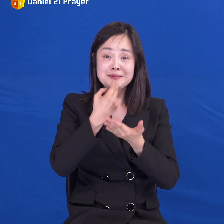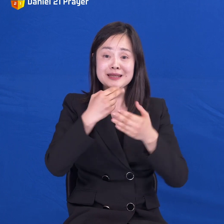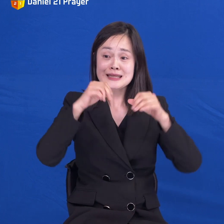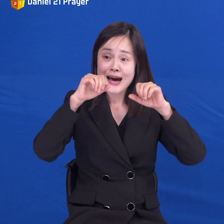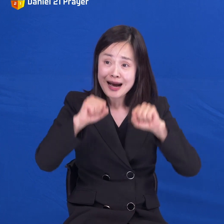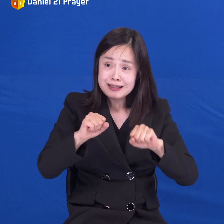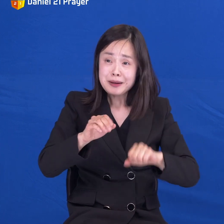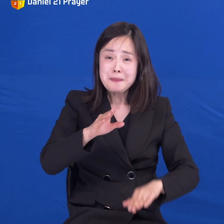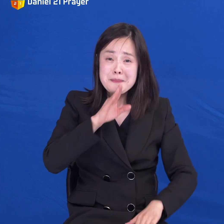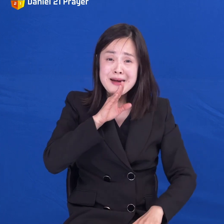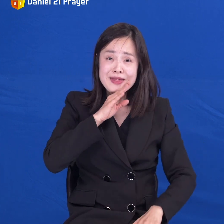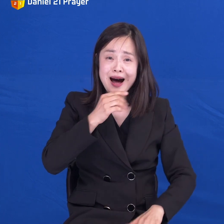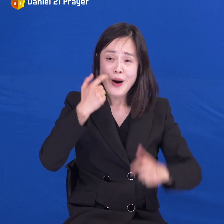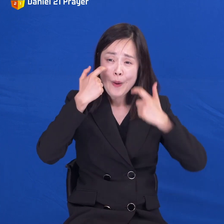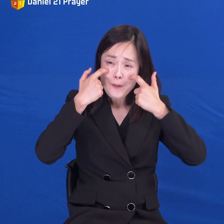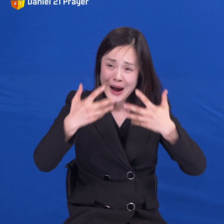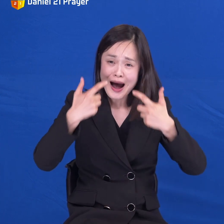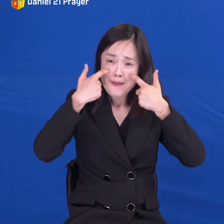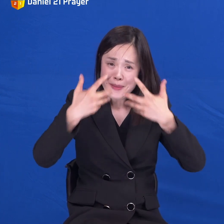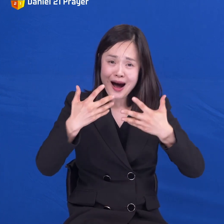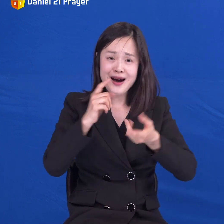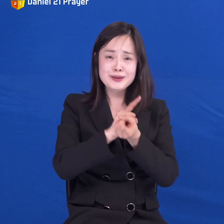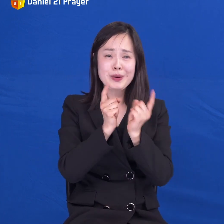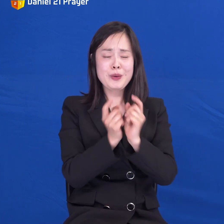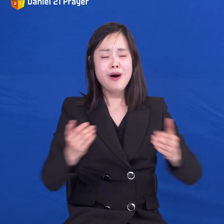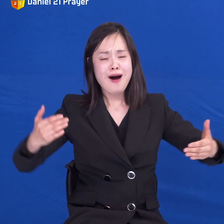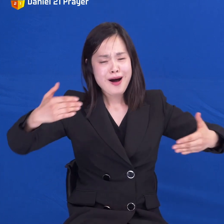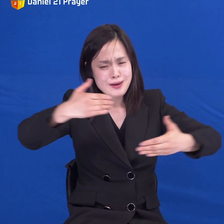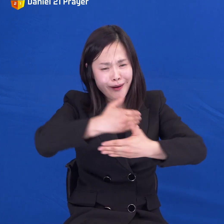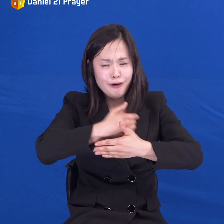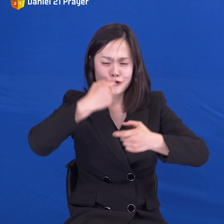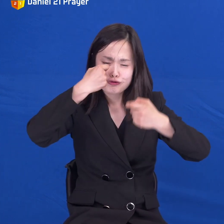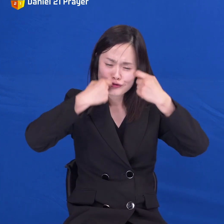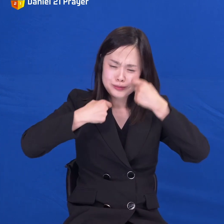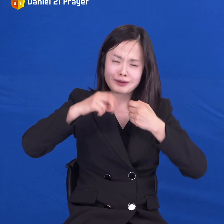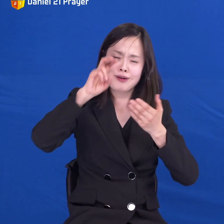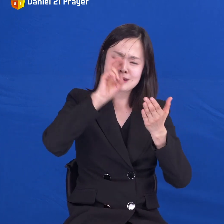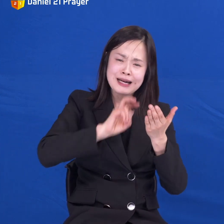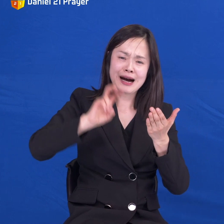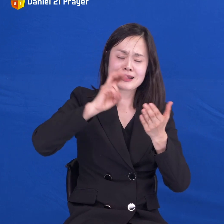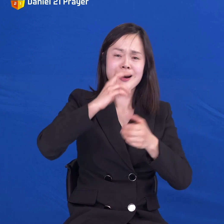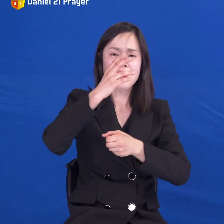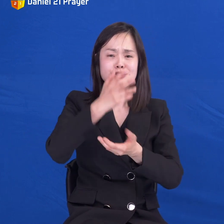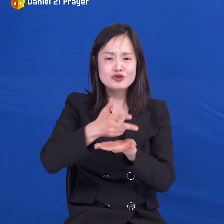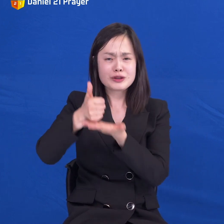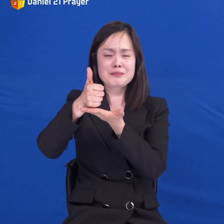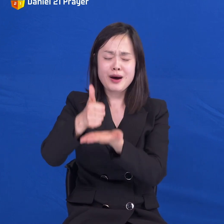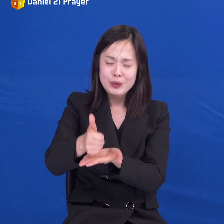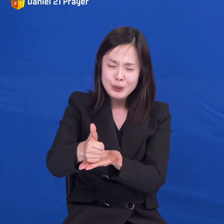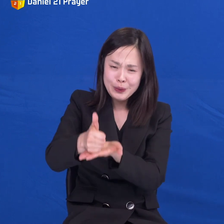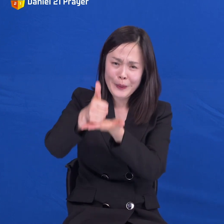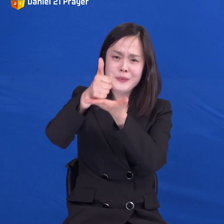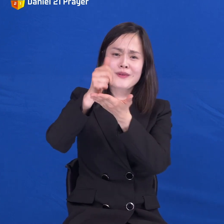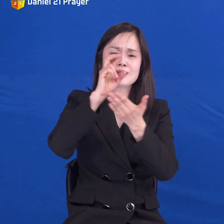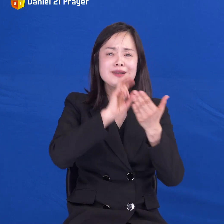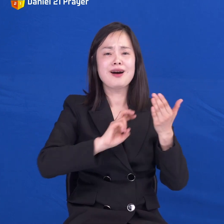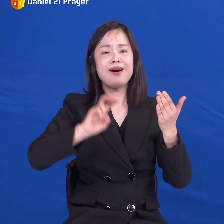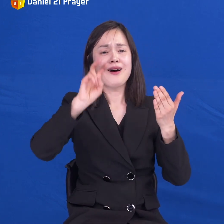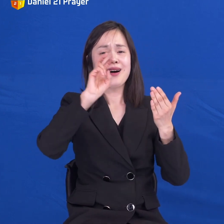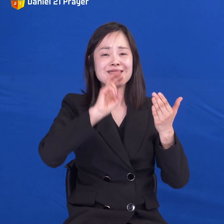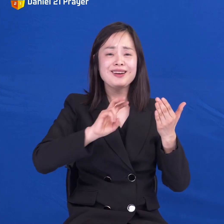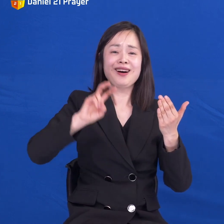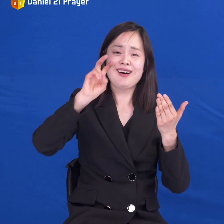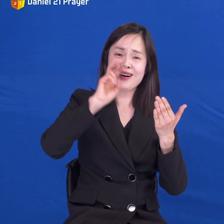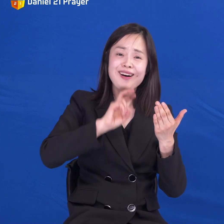껴안고 밤새 찬양하고 정말 주님만을 높였습니다. 주님이 일하시니까 뭐 다른 가미할